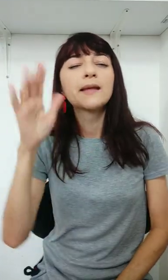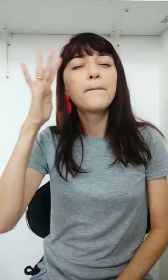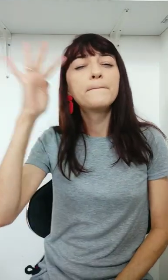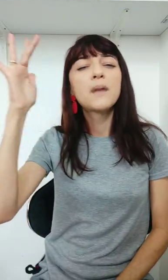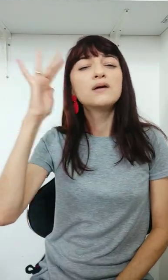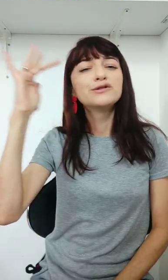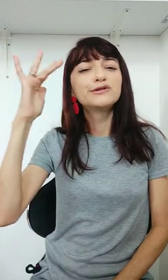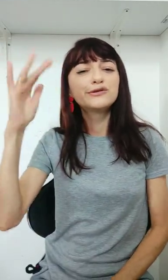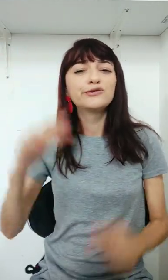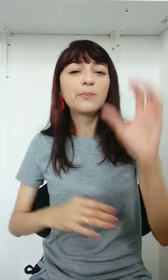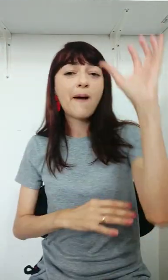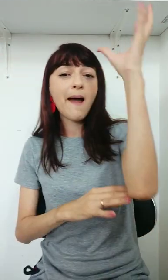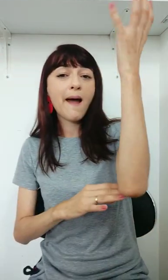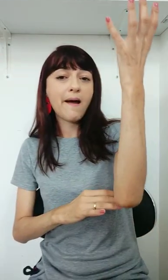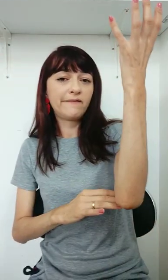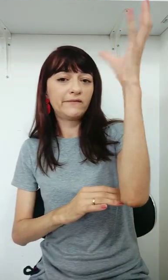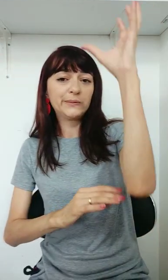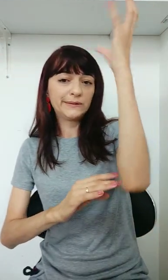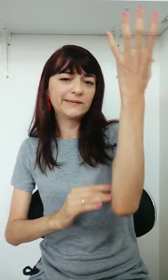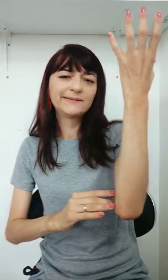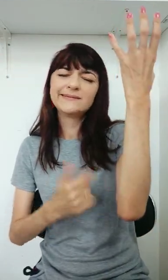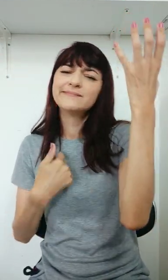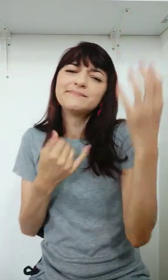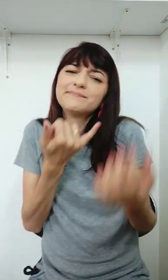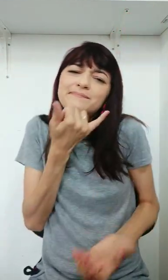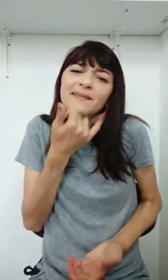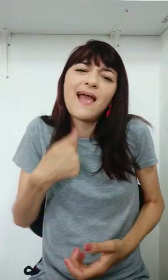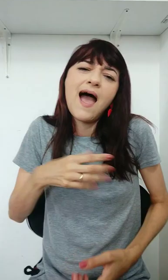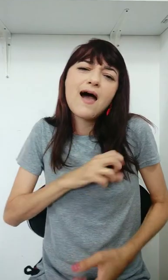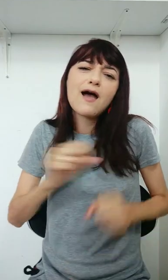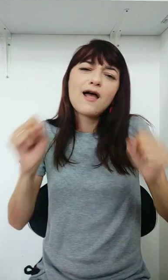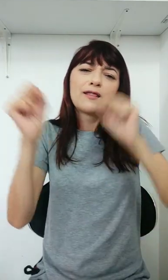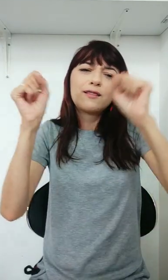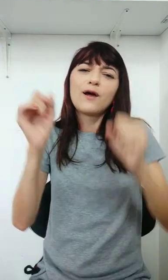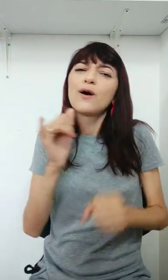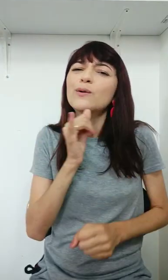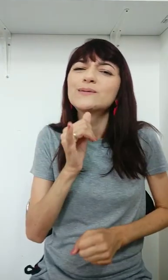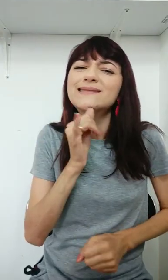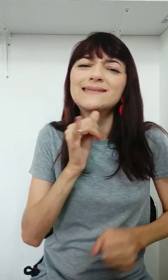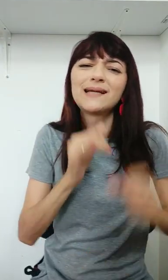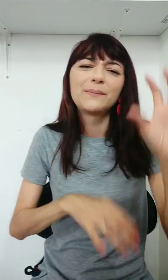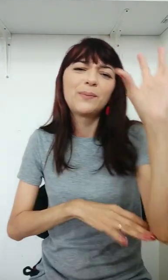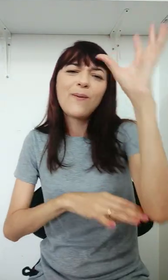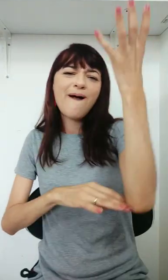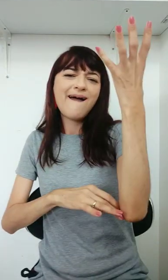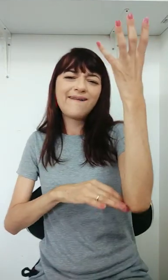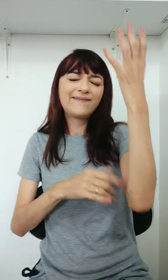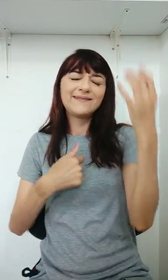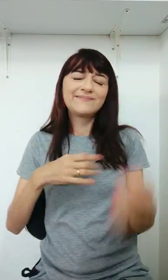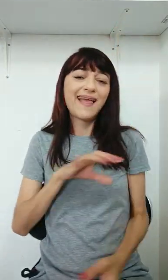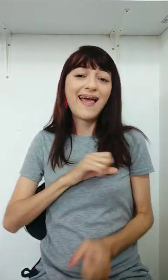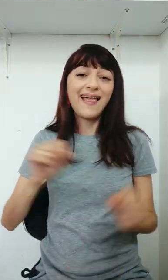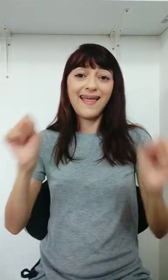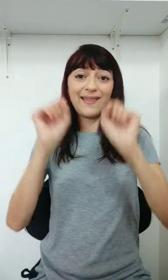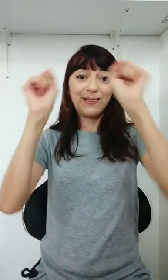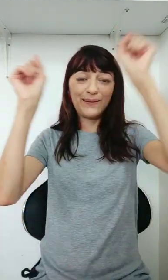Vou explicar um pouco uma teoria básica, tá bom? Eu gosto demais dessa metáfora, tá? Do exemplo da árvore. Eu amo esse